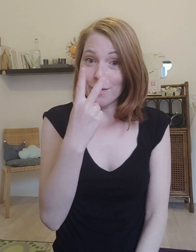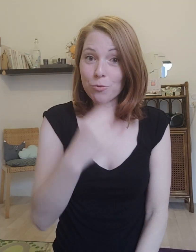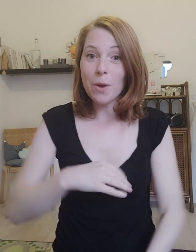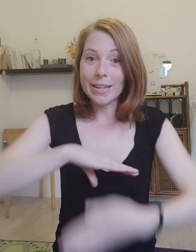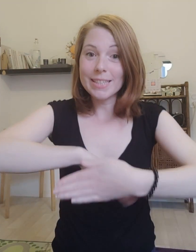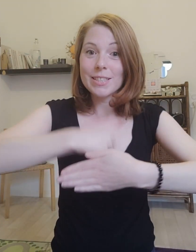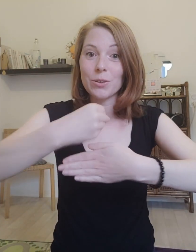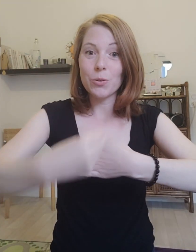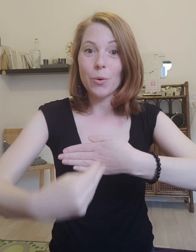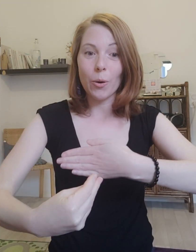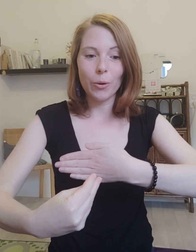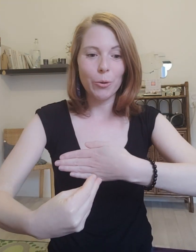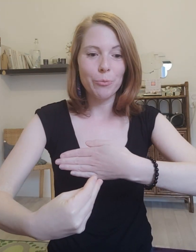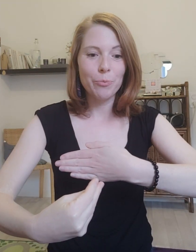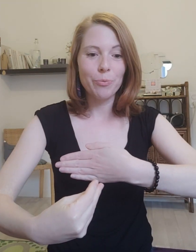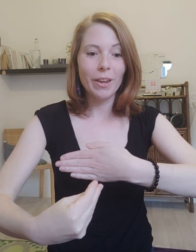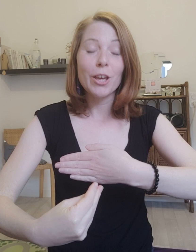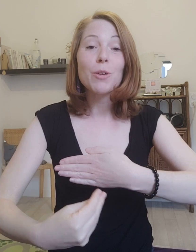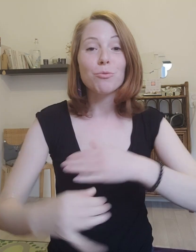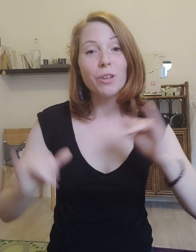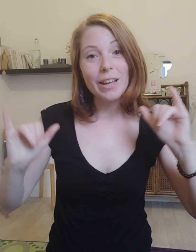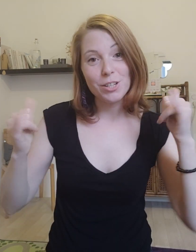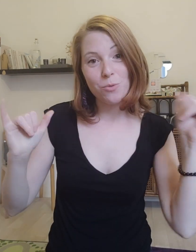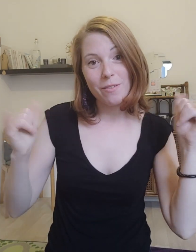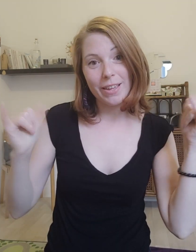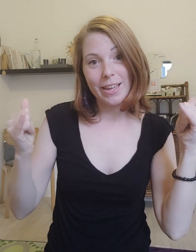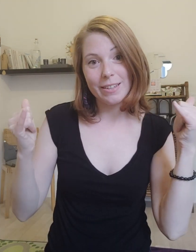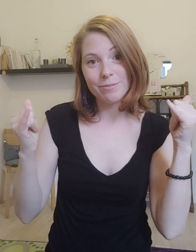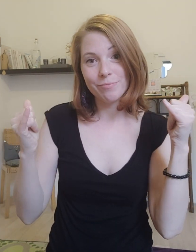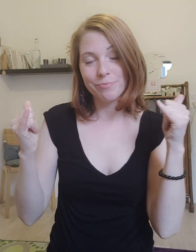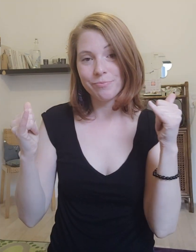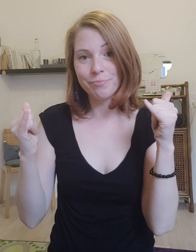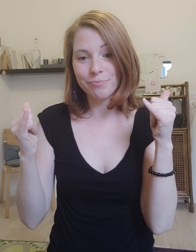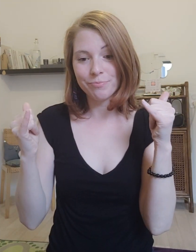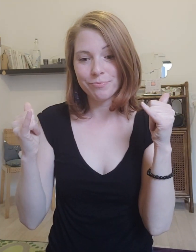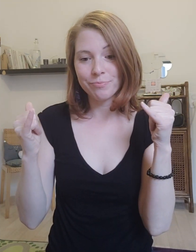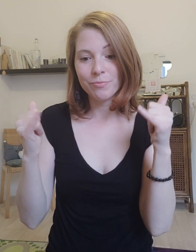Gaspard a vu Alice dehors et voudrait aller jouer avec elle.